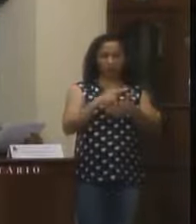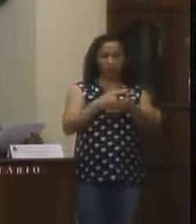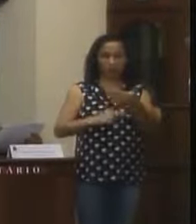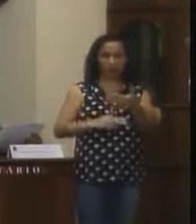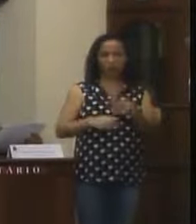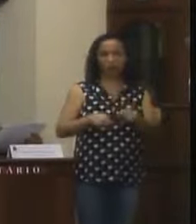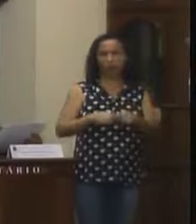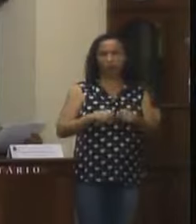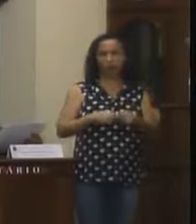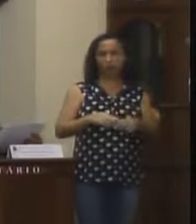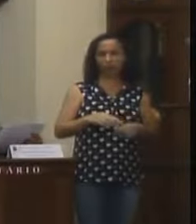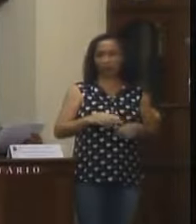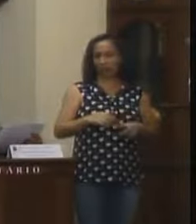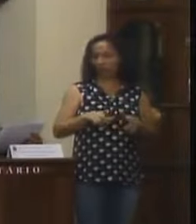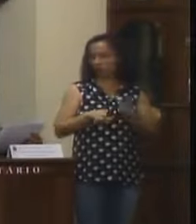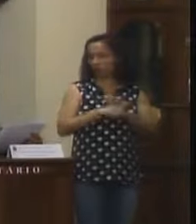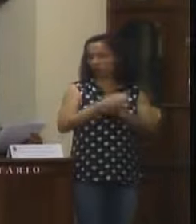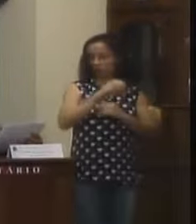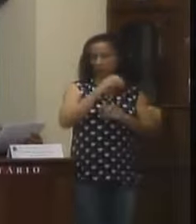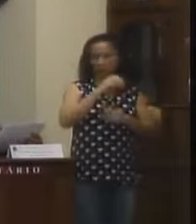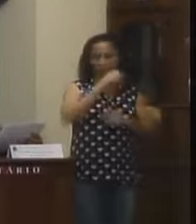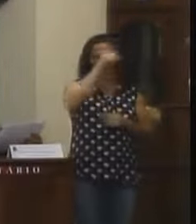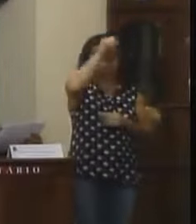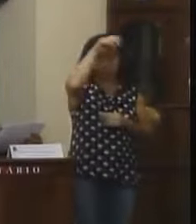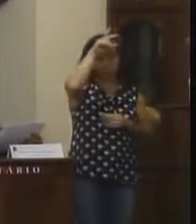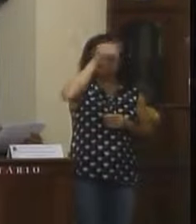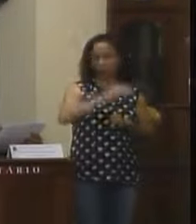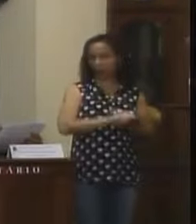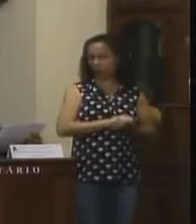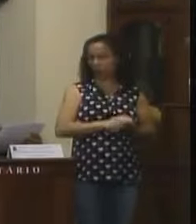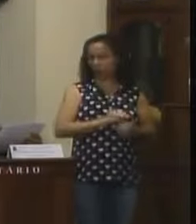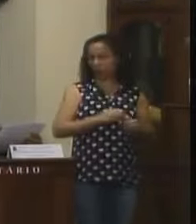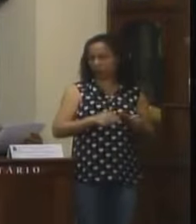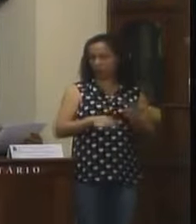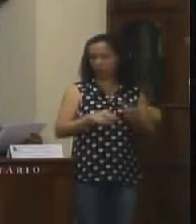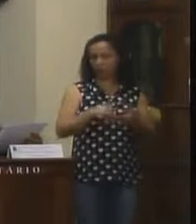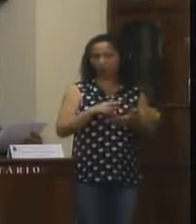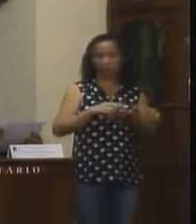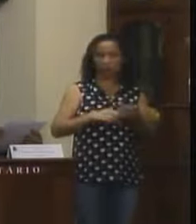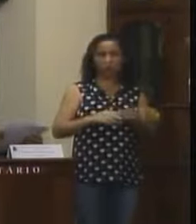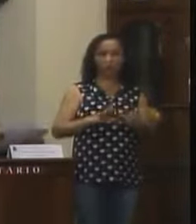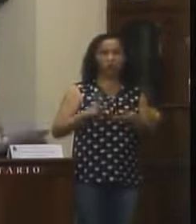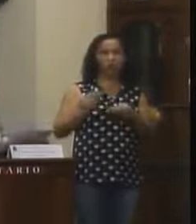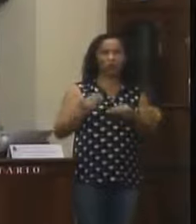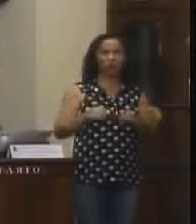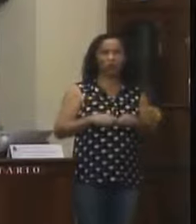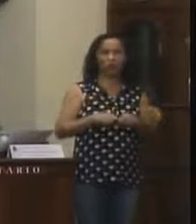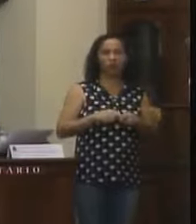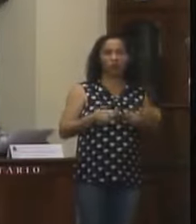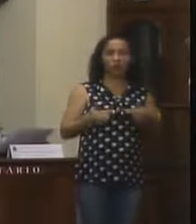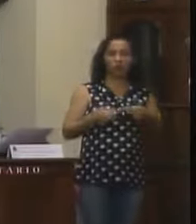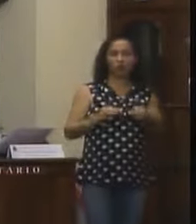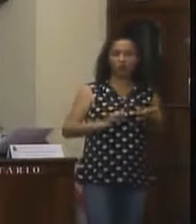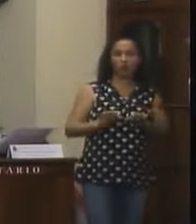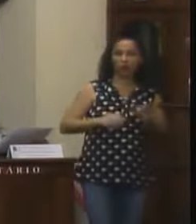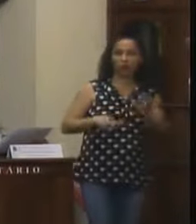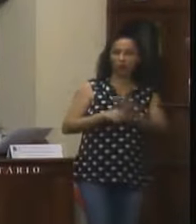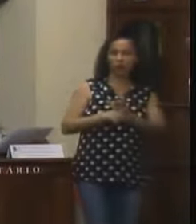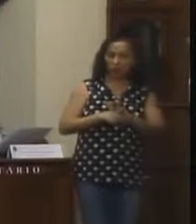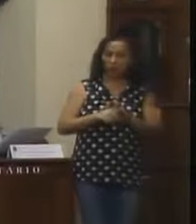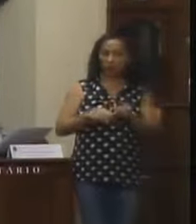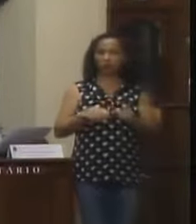Orgânica Municipal, em seu inciso 2, do artigo 50. É o relatório estudado a matéria, passo a opinar. Da fundamentação, o devido projeto de lei